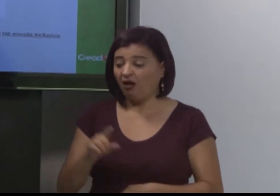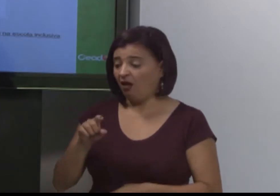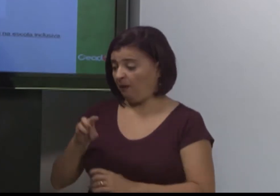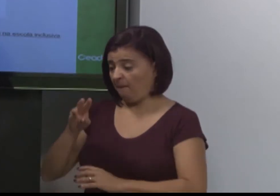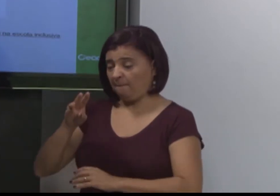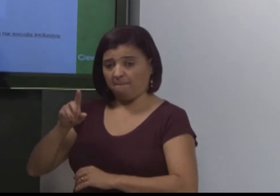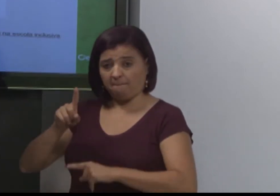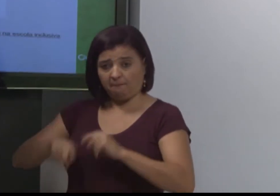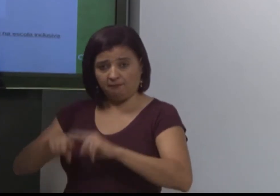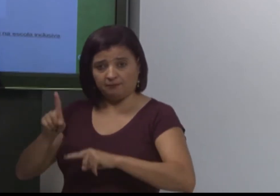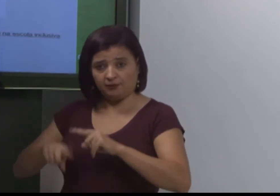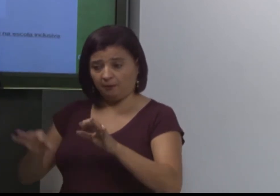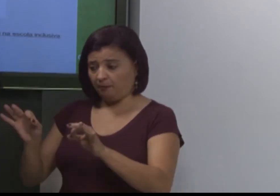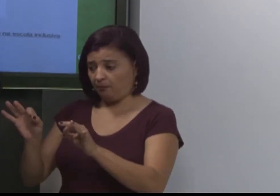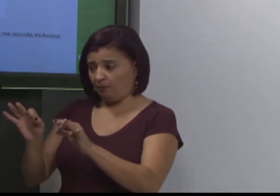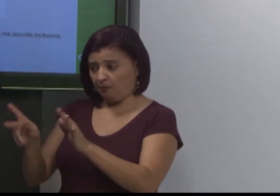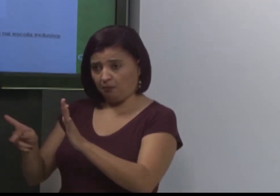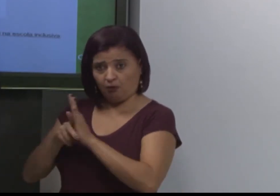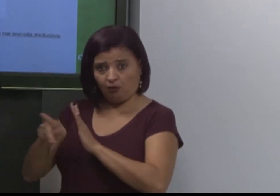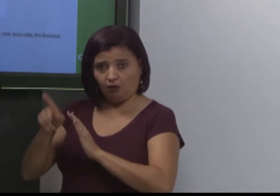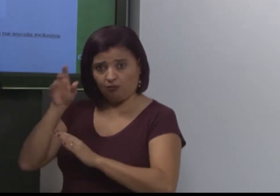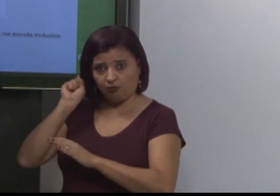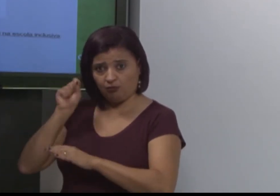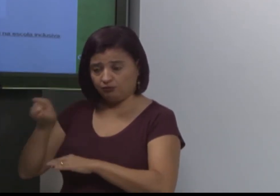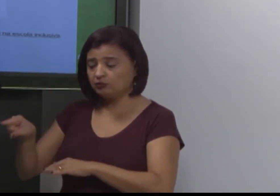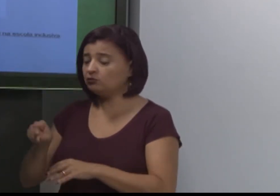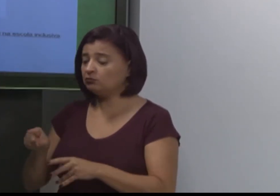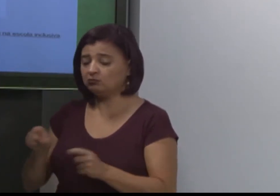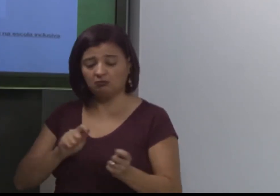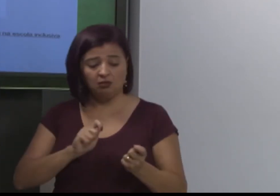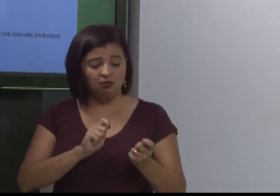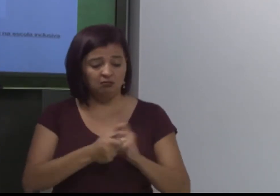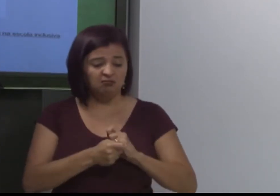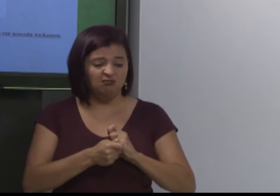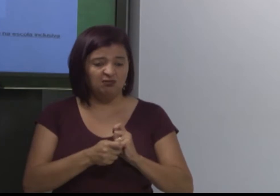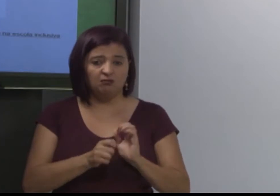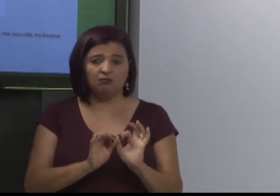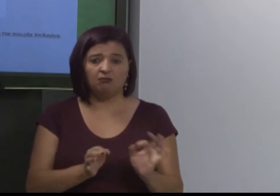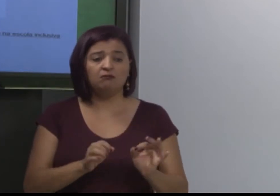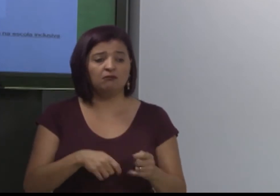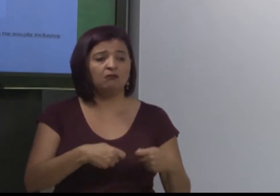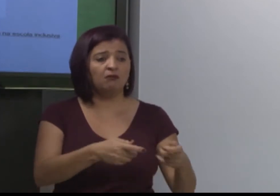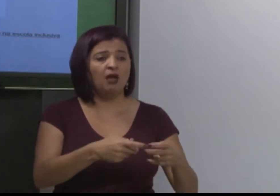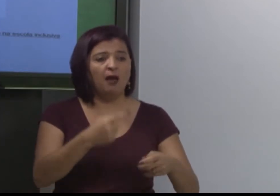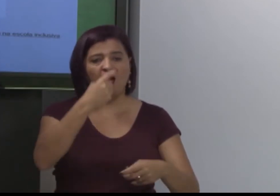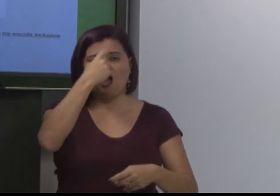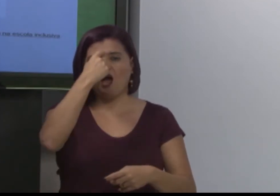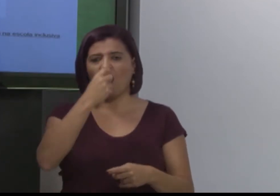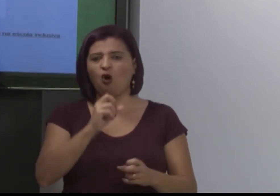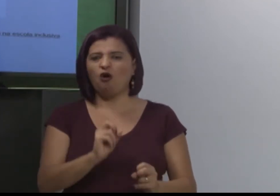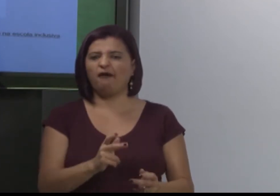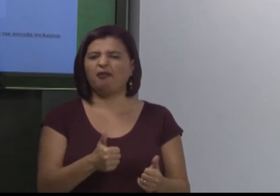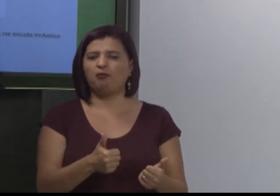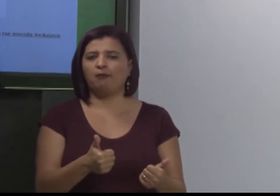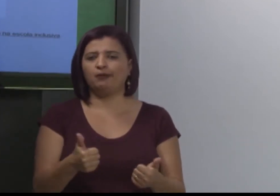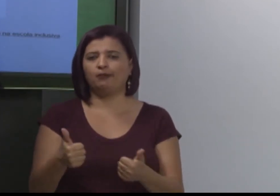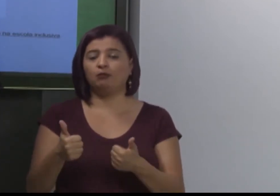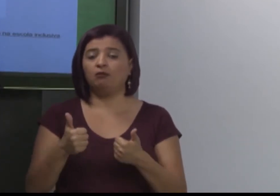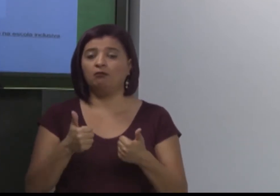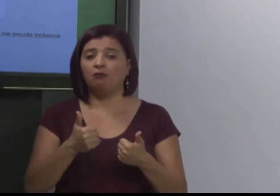Porque há um material direcionado aos ouvintes e que são adaptados para surdos. Mas as crianças